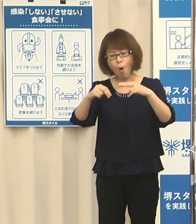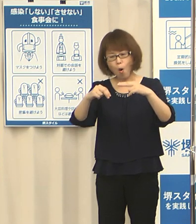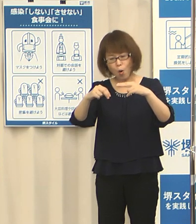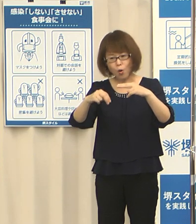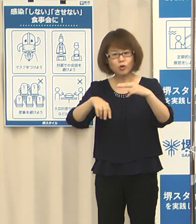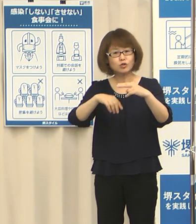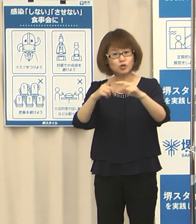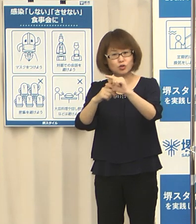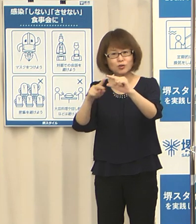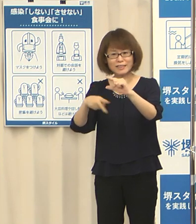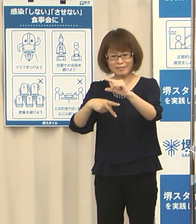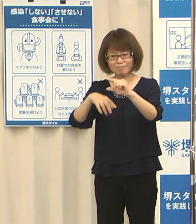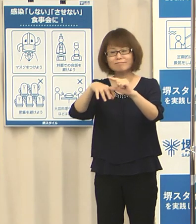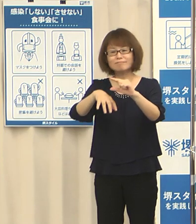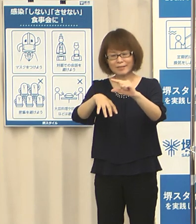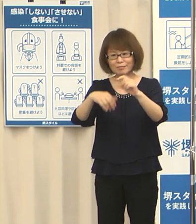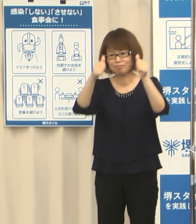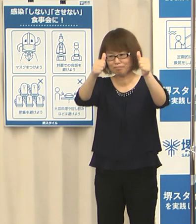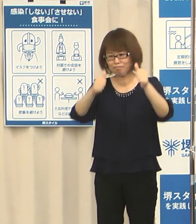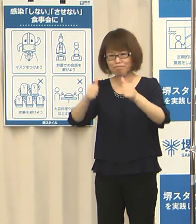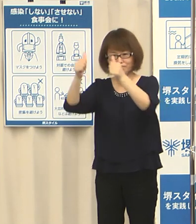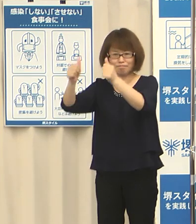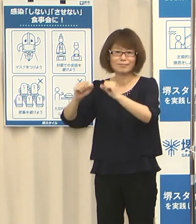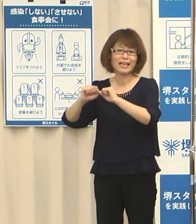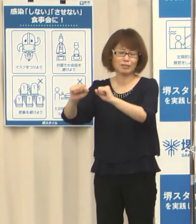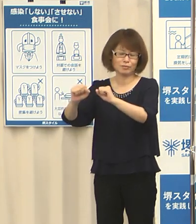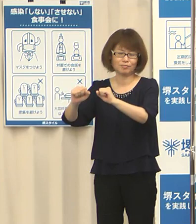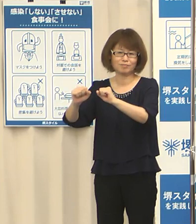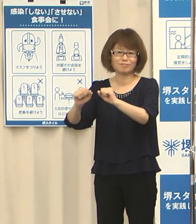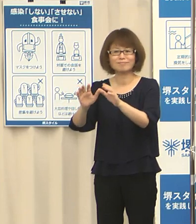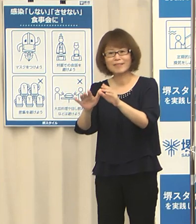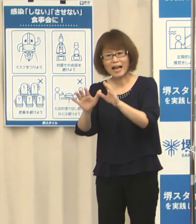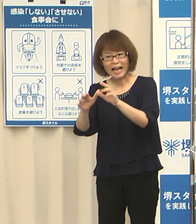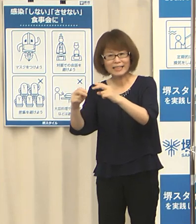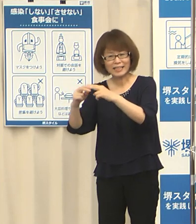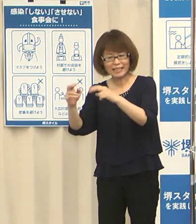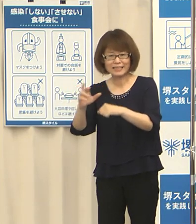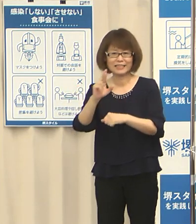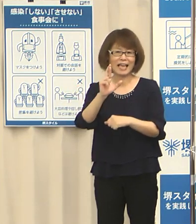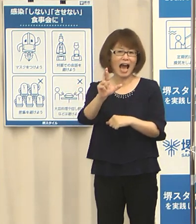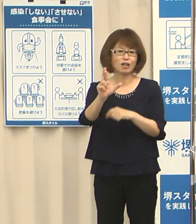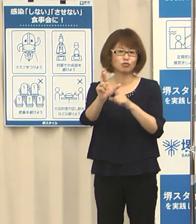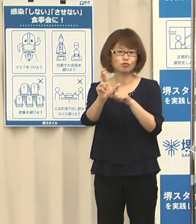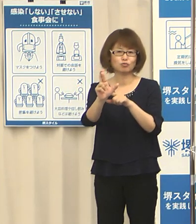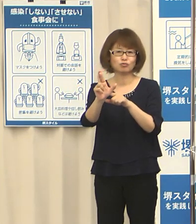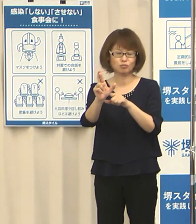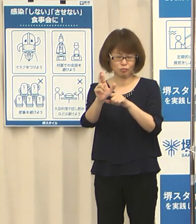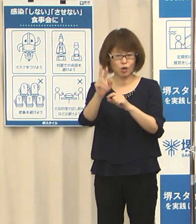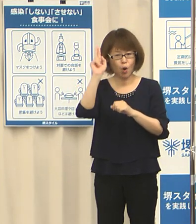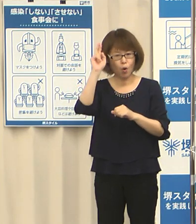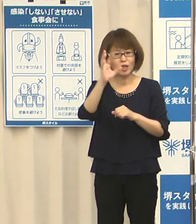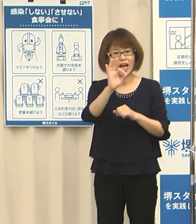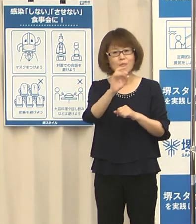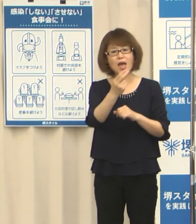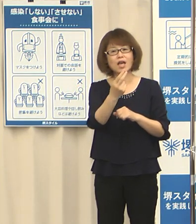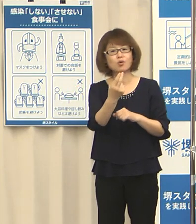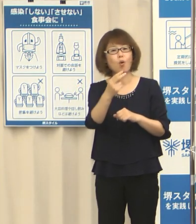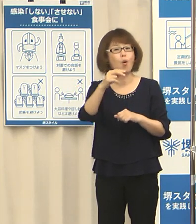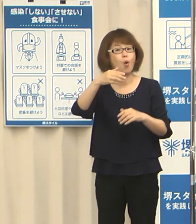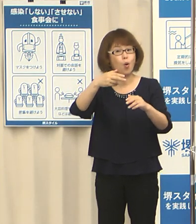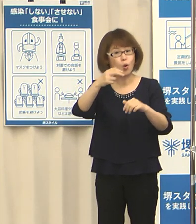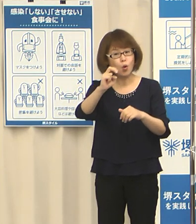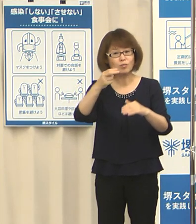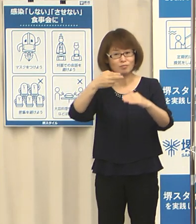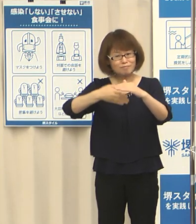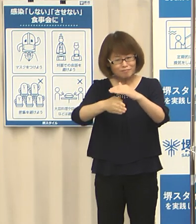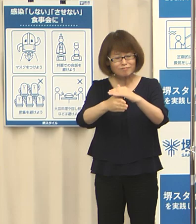いて構内に貼り付けを行います。南海電鉄さん、JR さん、大阪メトロさん、そして阪海